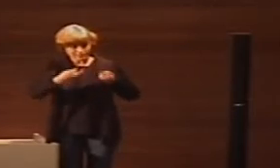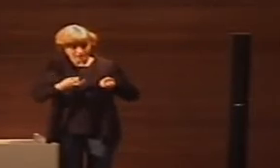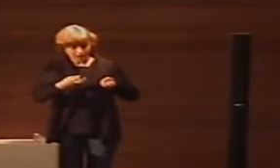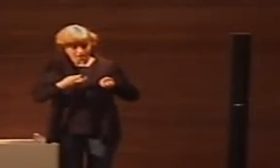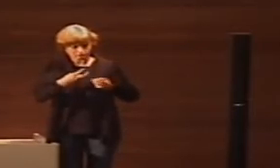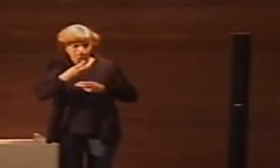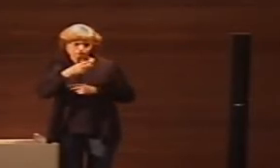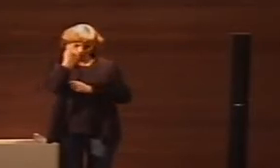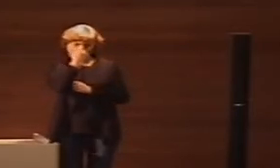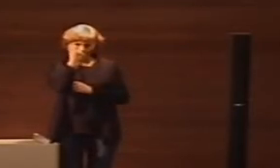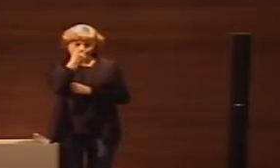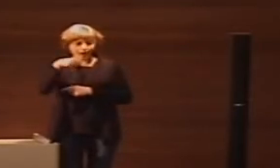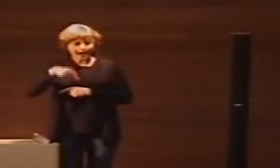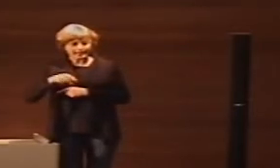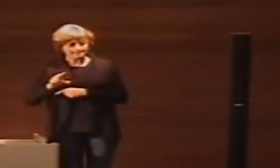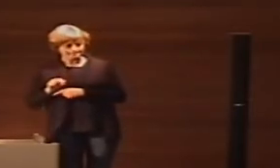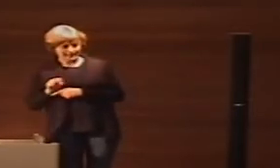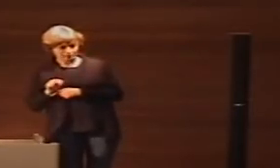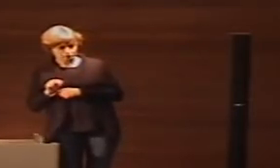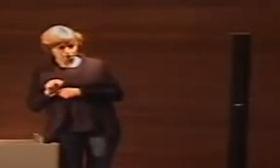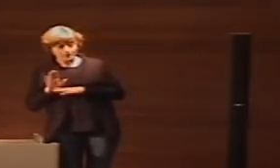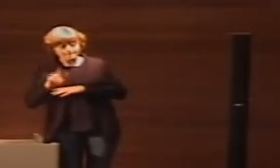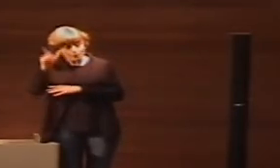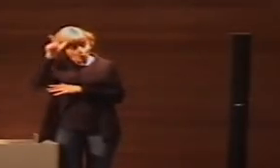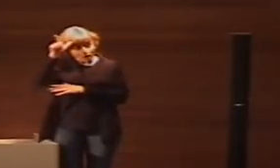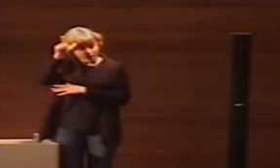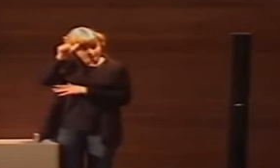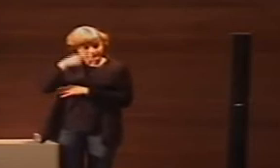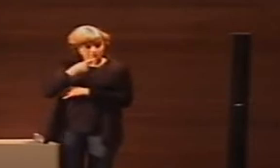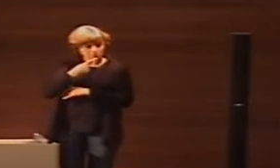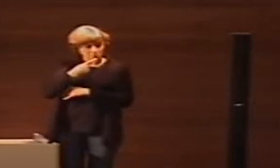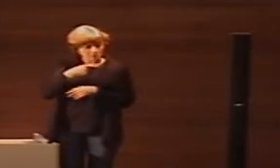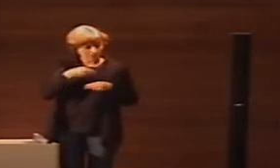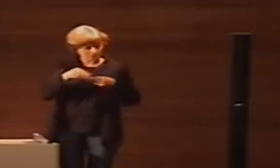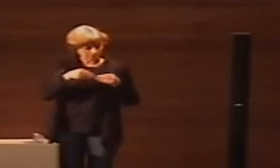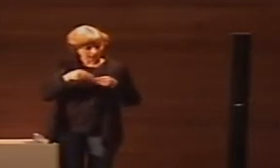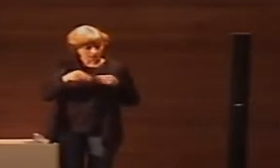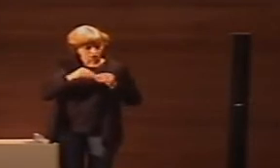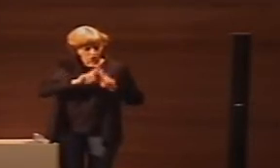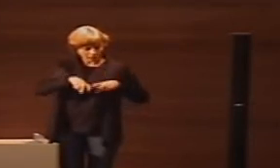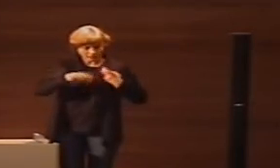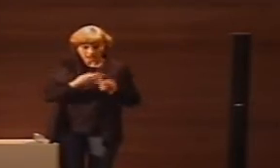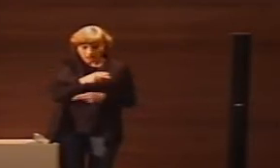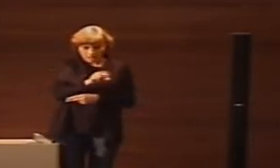reciclar plástico aquí, pero a un alemán le parece barato reciclar plástico y aquí nos parece caro. ¿Por qué?